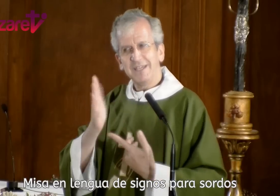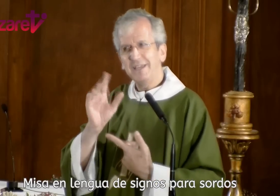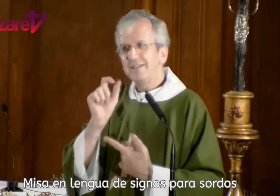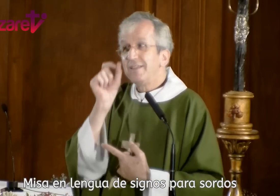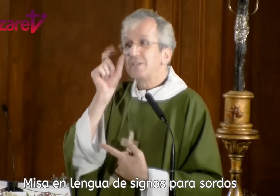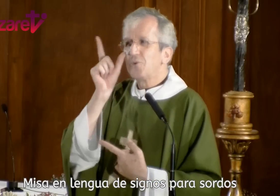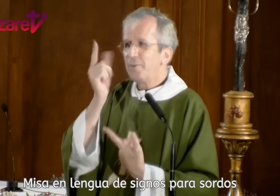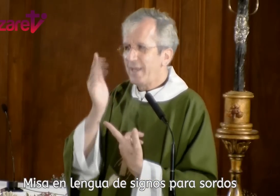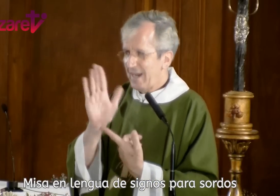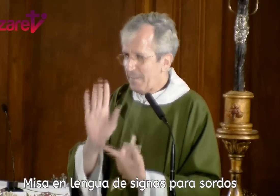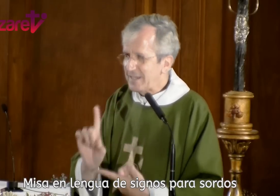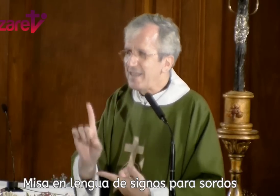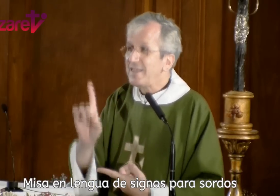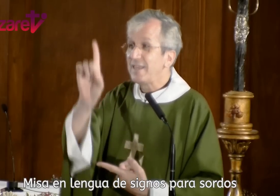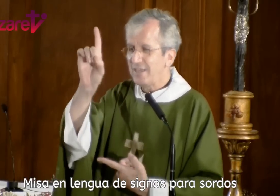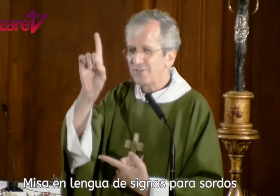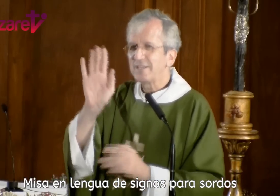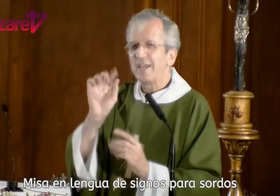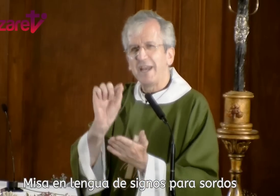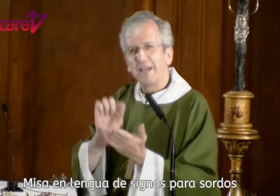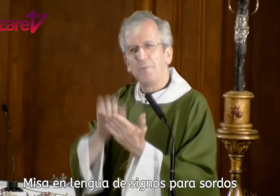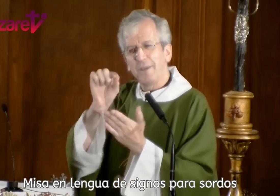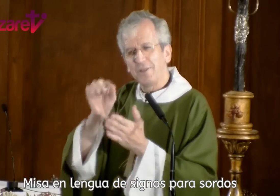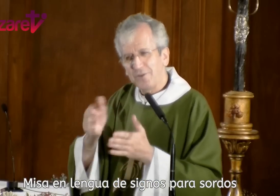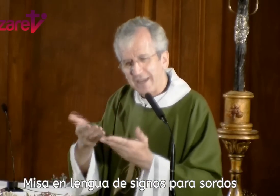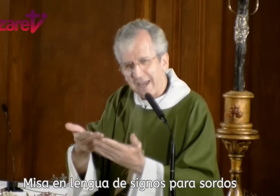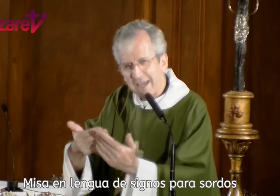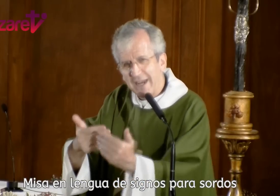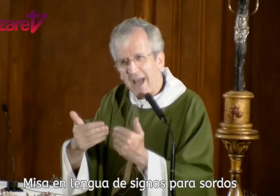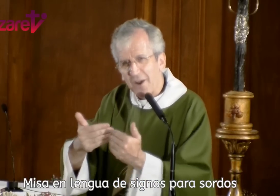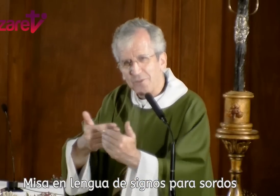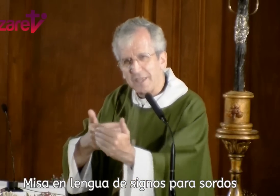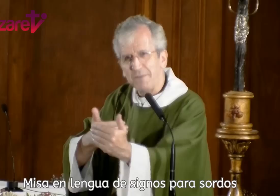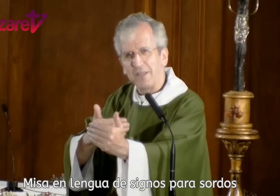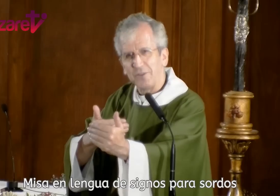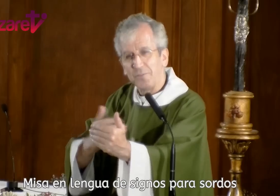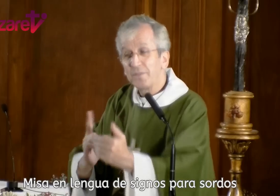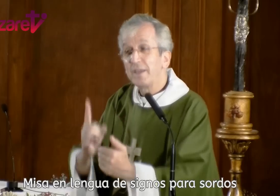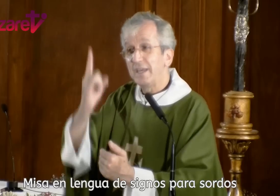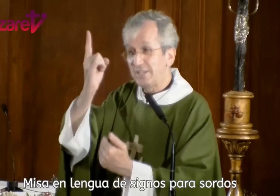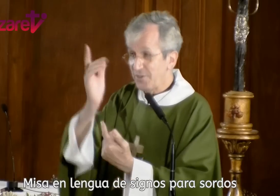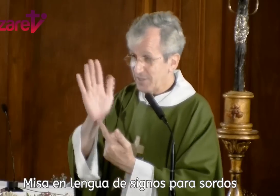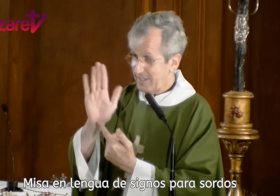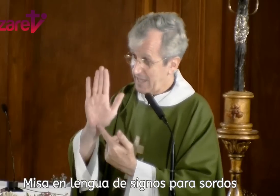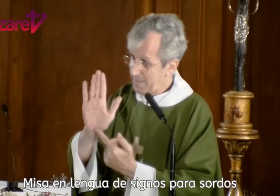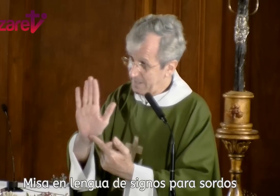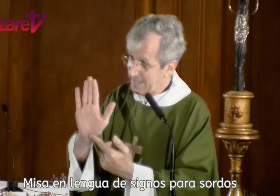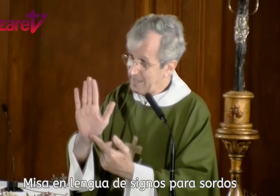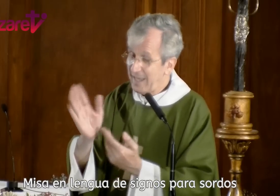y descubre la presencia de Dios en aquel momento, en aquel acontecimiento. Es Dios que se hace